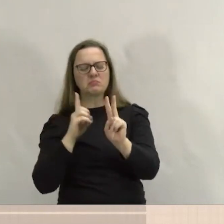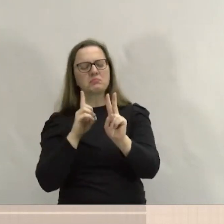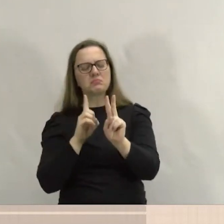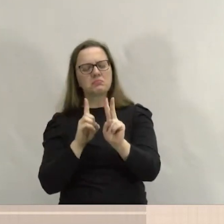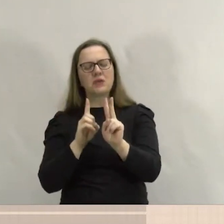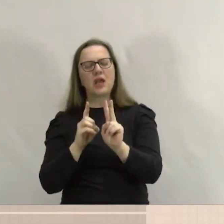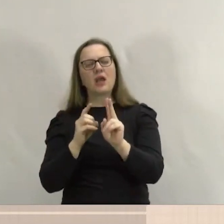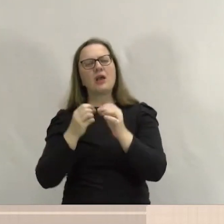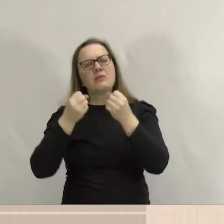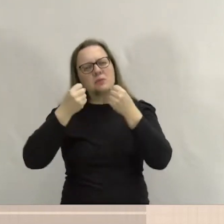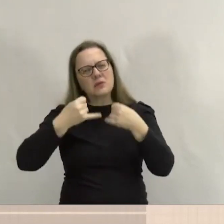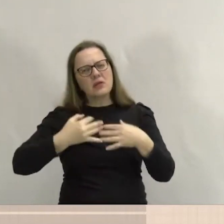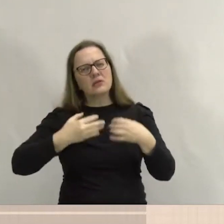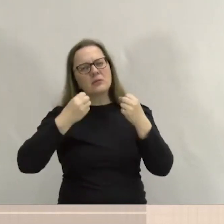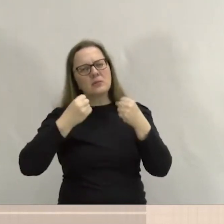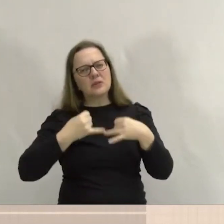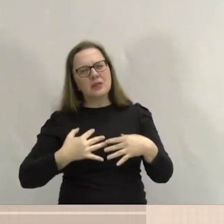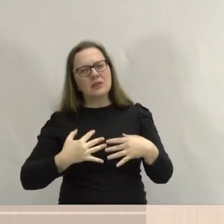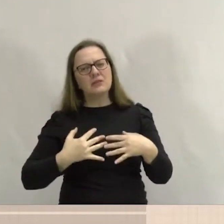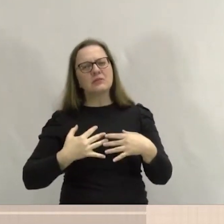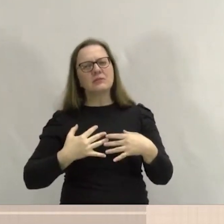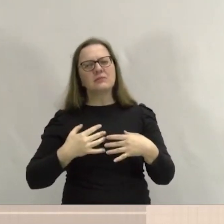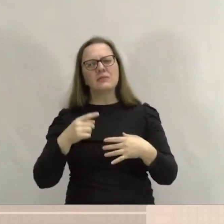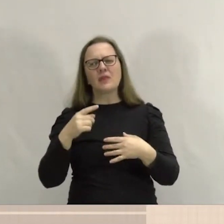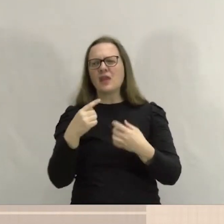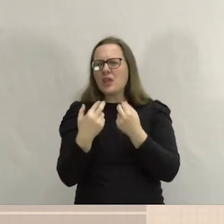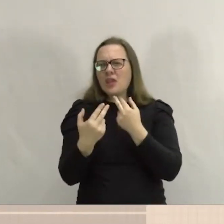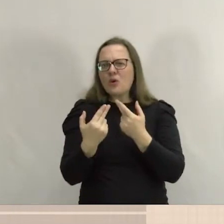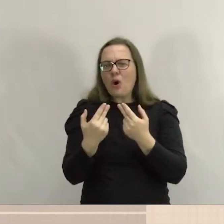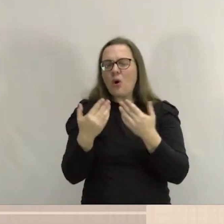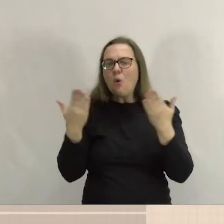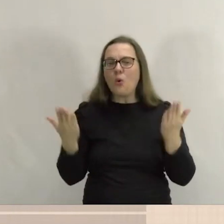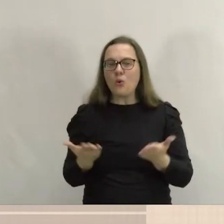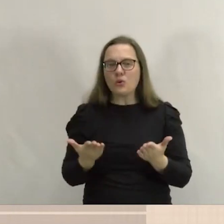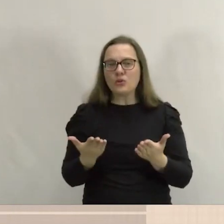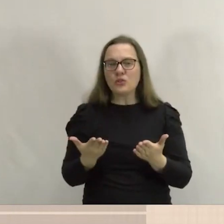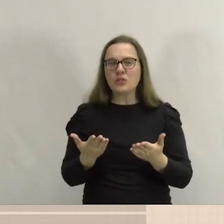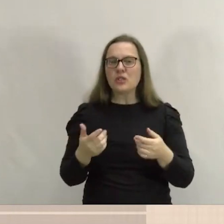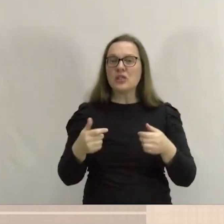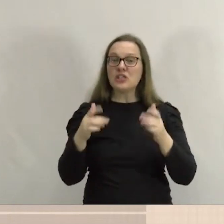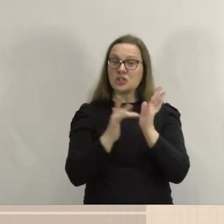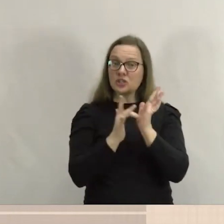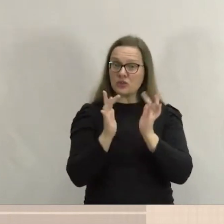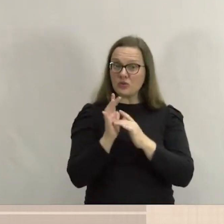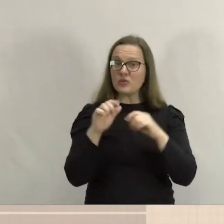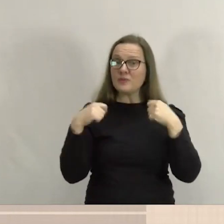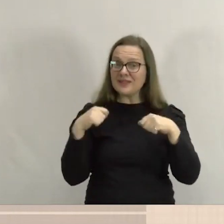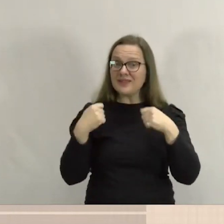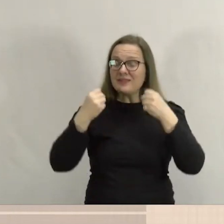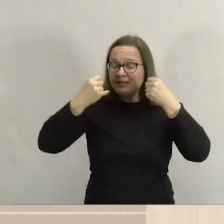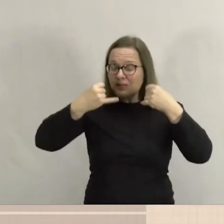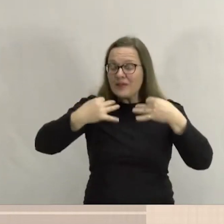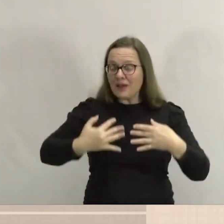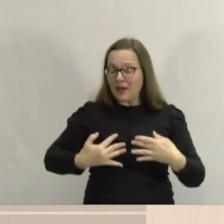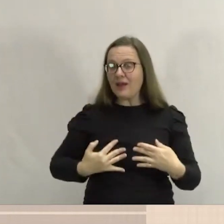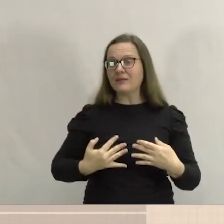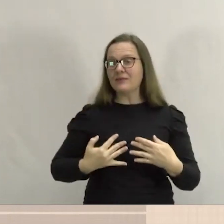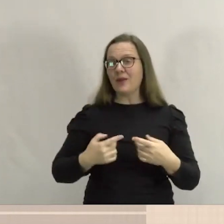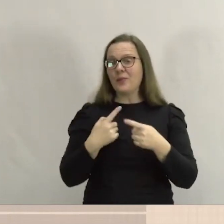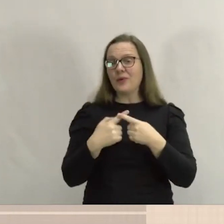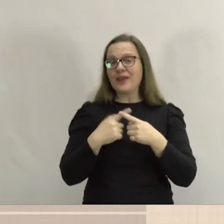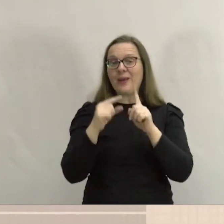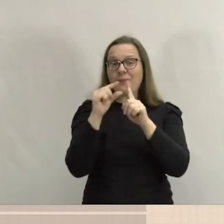para falar agora com você, o seu coração não arde. A palavra profética faz o seu coração